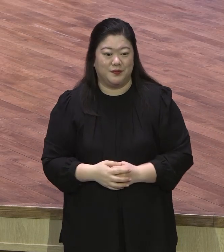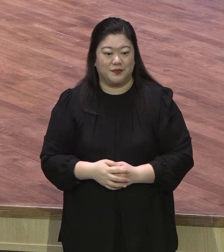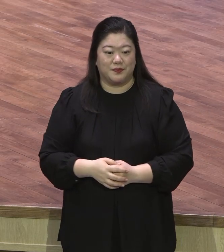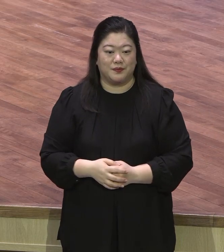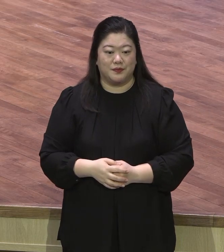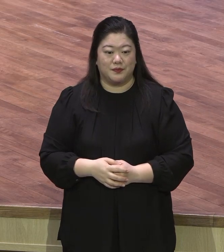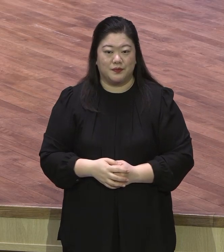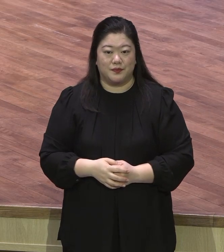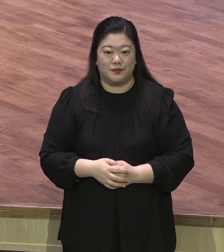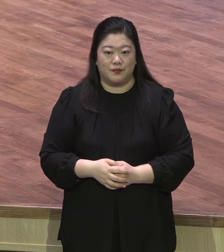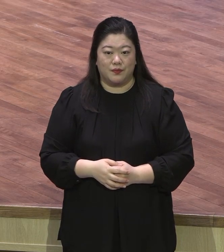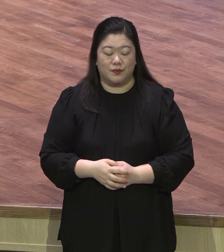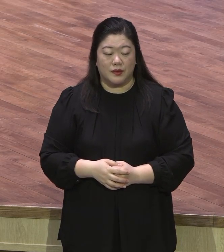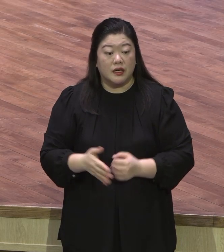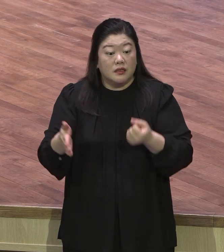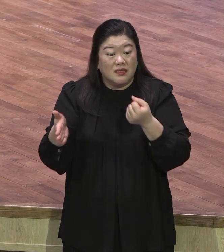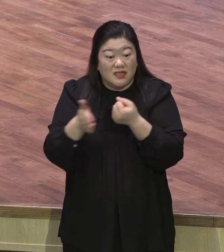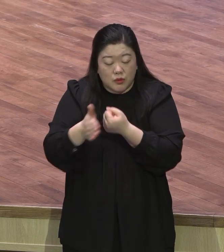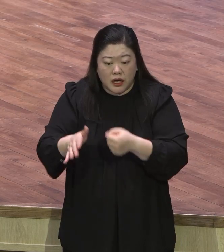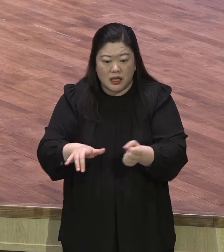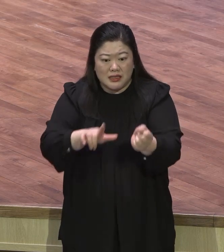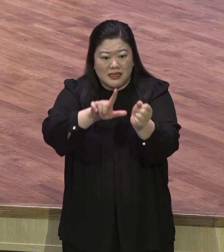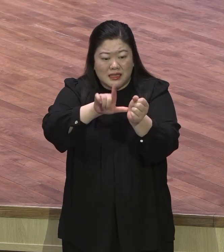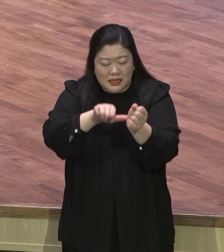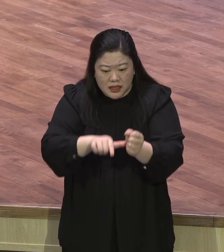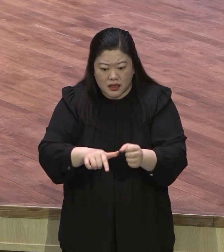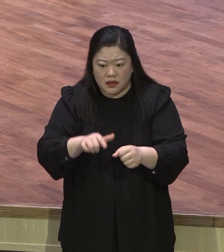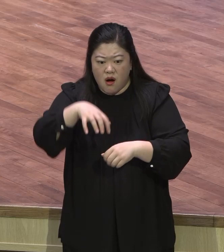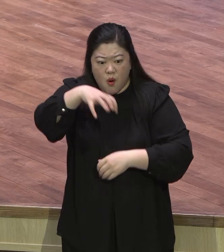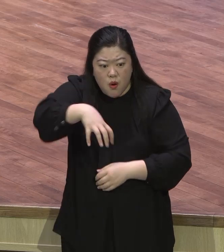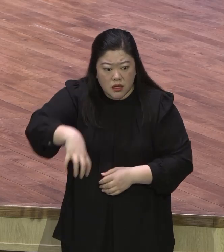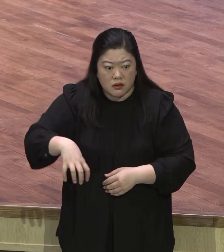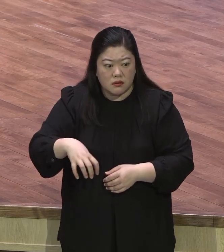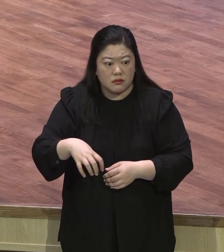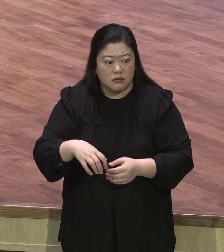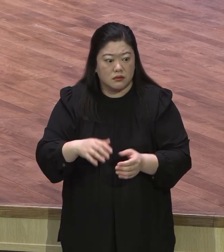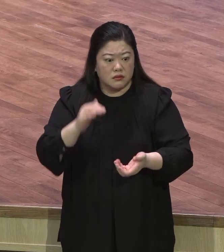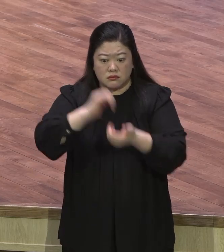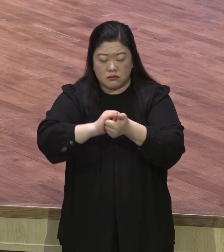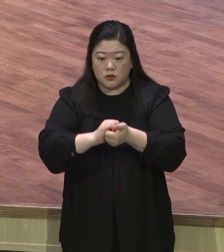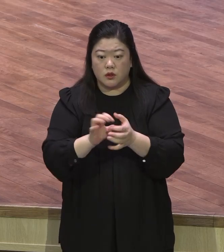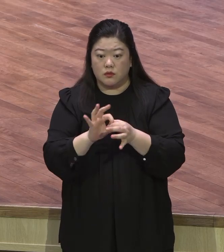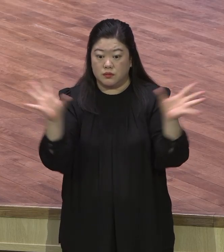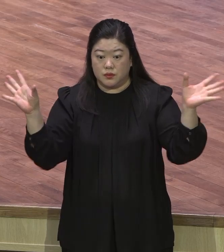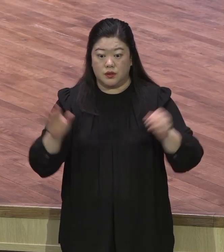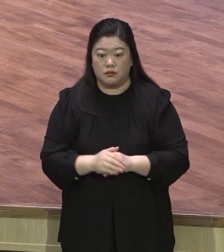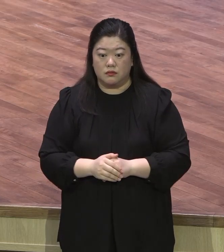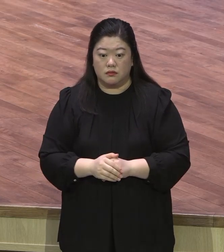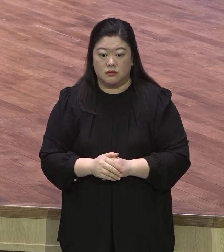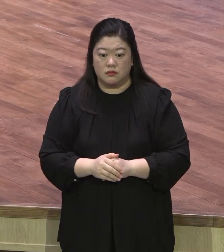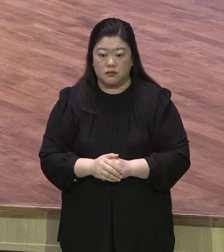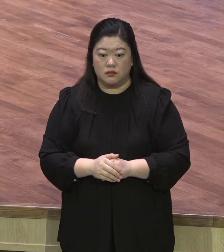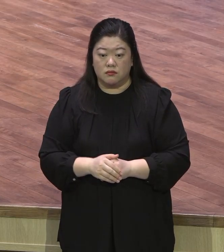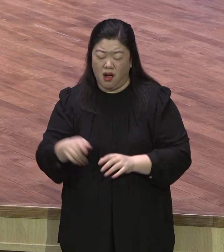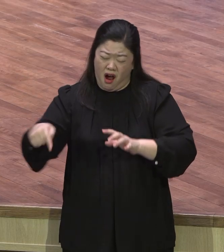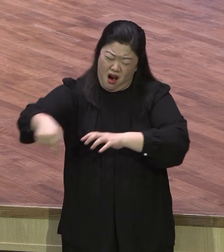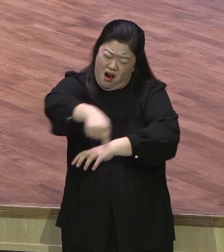그리고 시공간에 제한을 초월한 영원하시고 무서무제하신 전능하신 분이다.